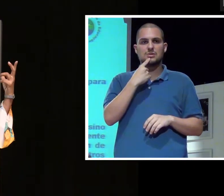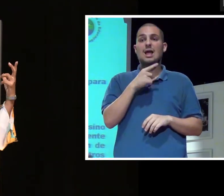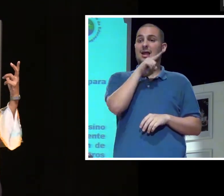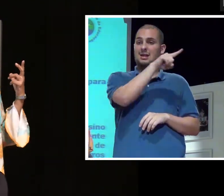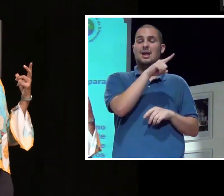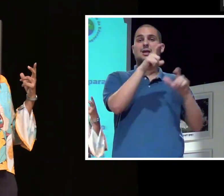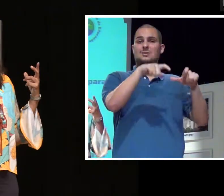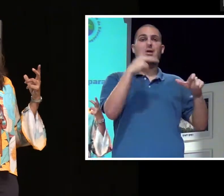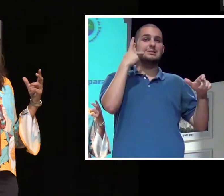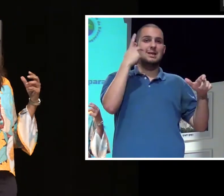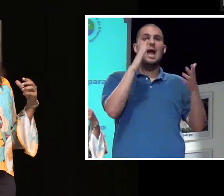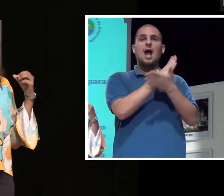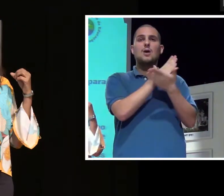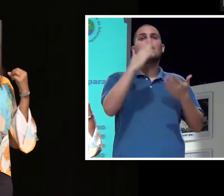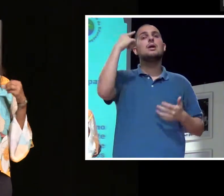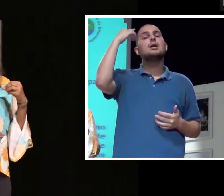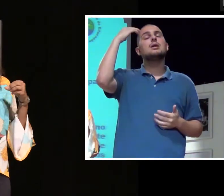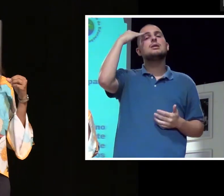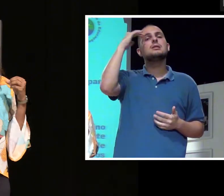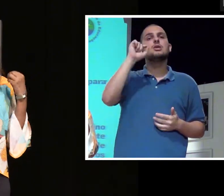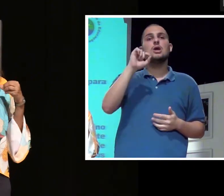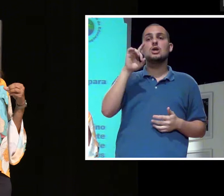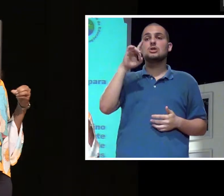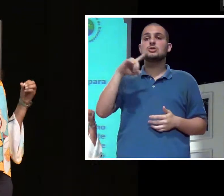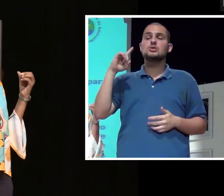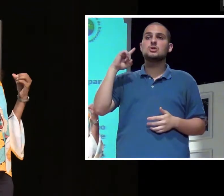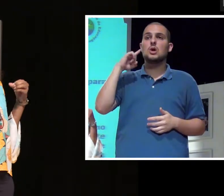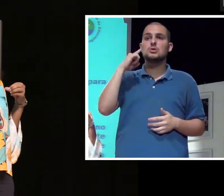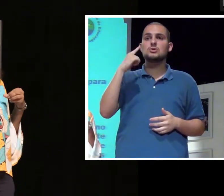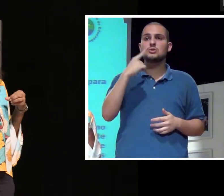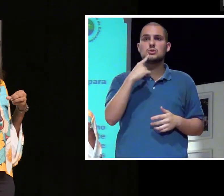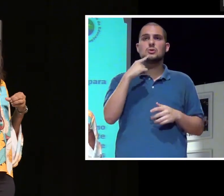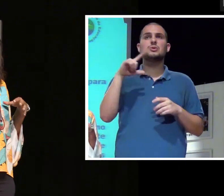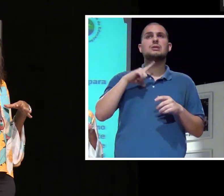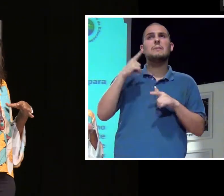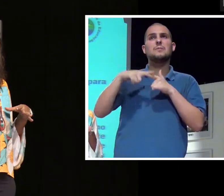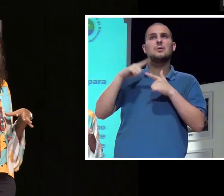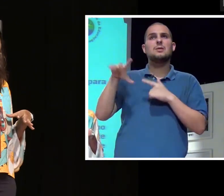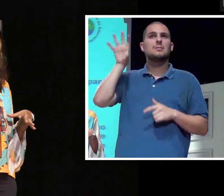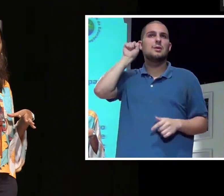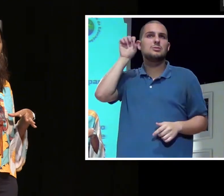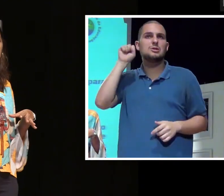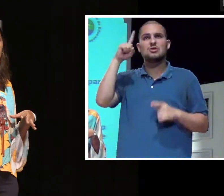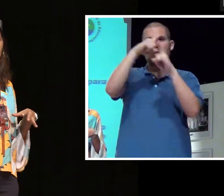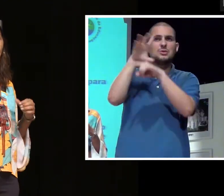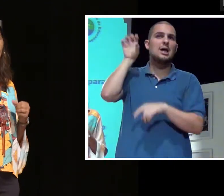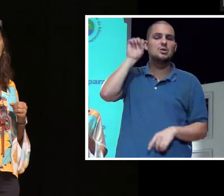no Ceará as pessoas entendem que é apenas o surdo que só tem a dificuldade auditiva, mas nós